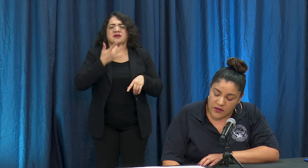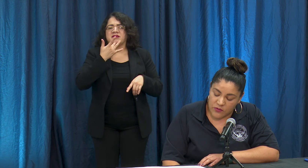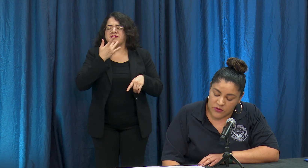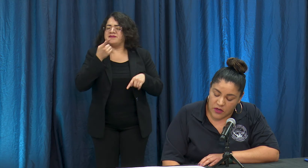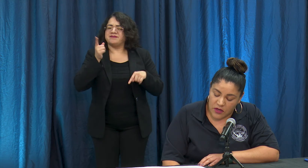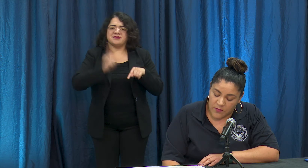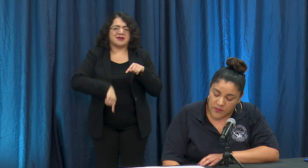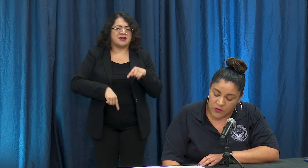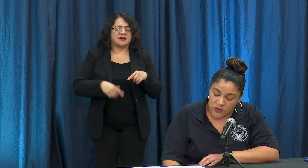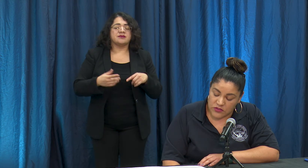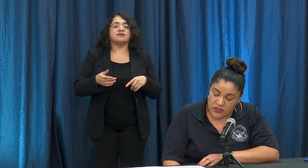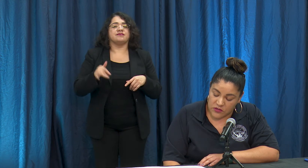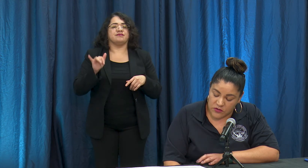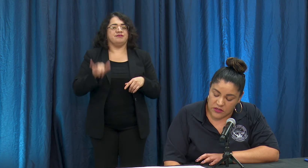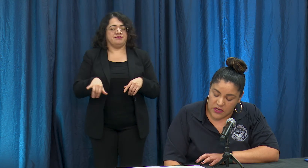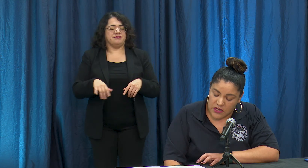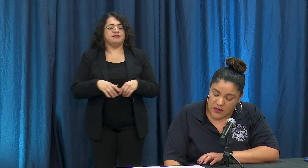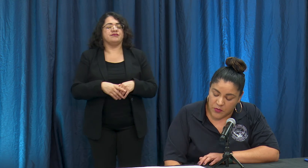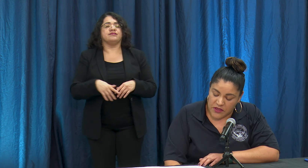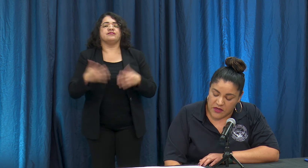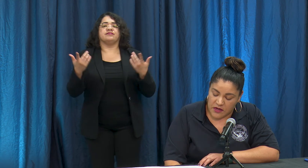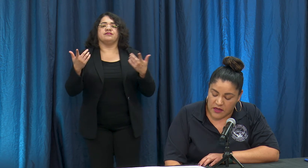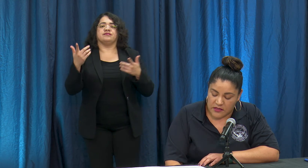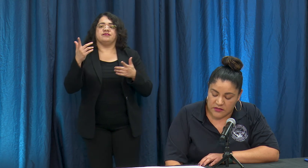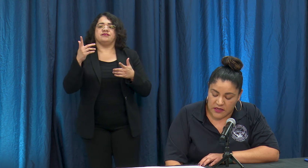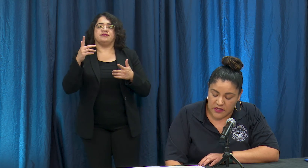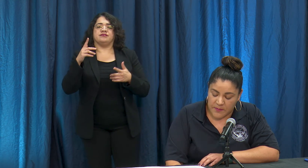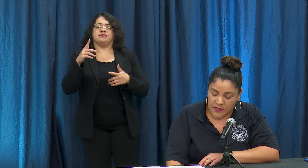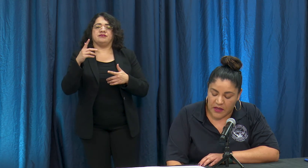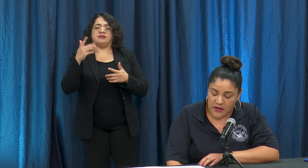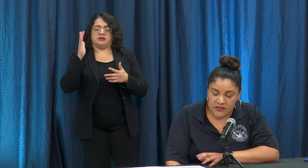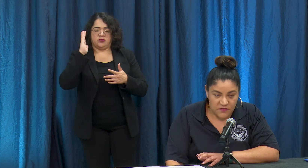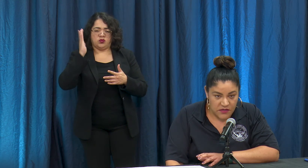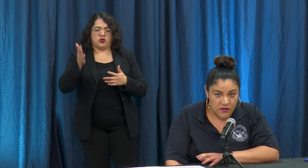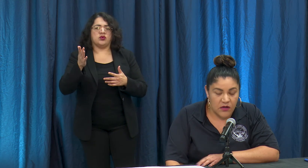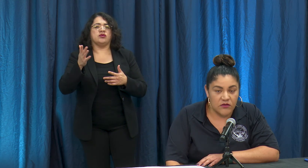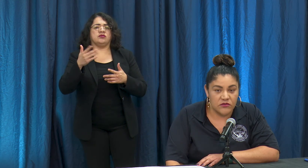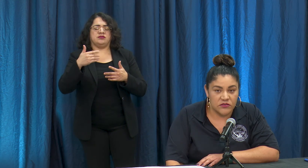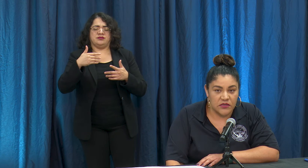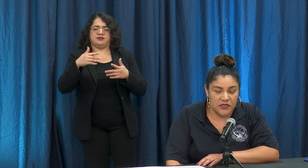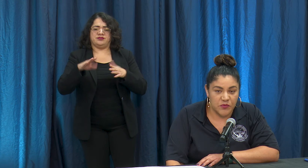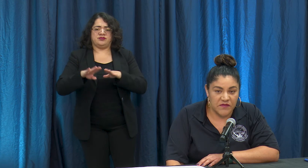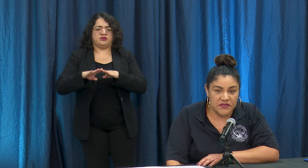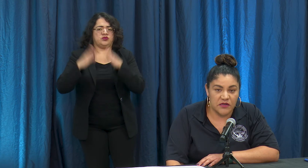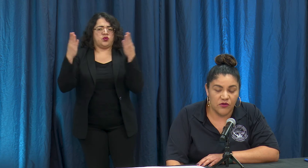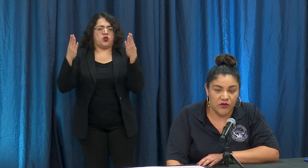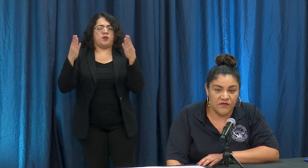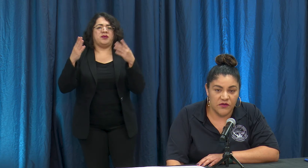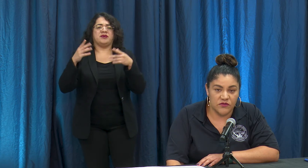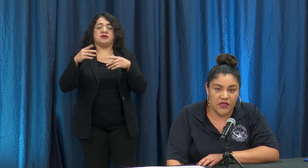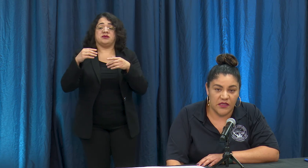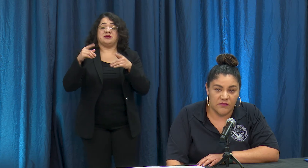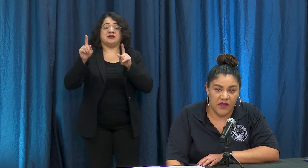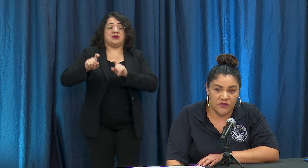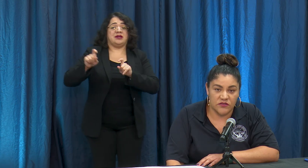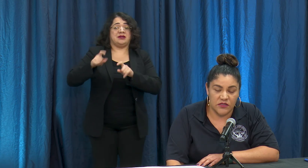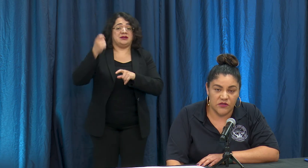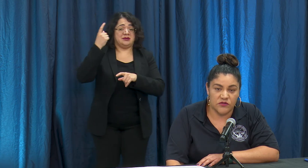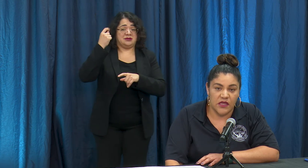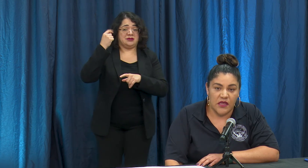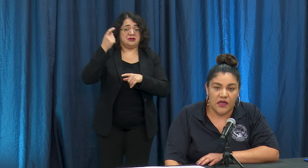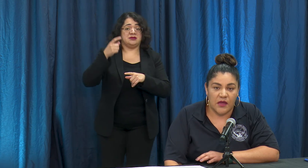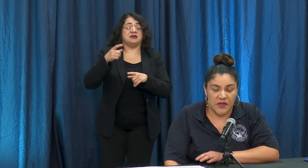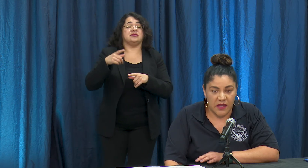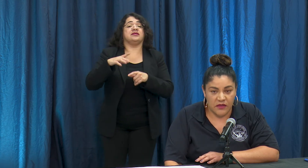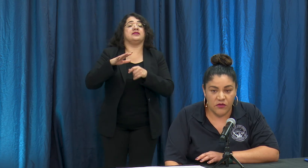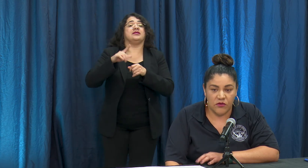alcalde, tenemos otros sitios y pueden recibir las pruebas del coronavirus en varios